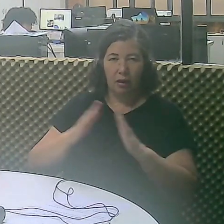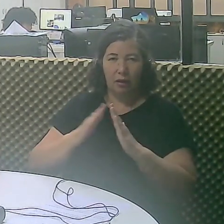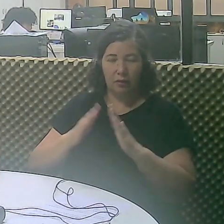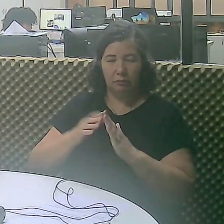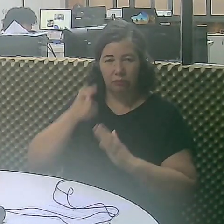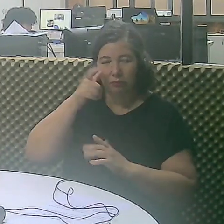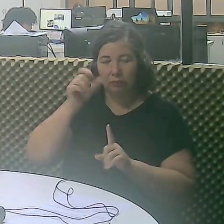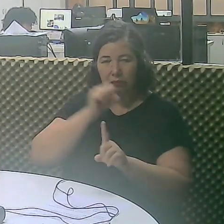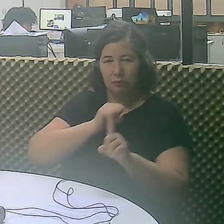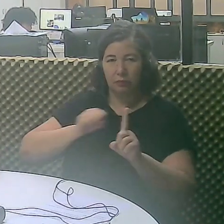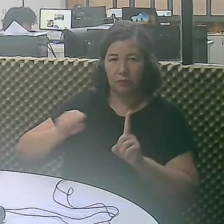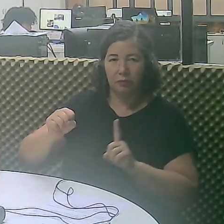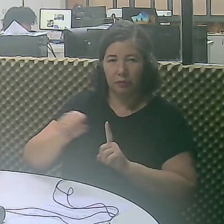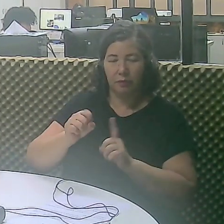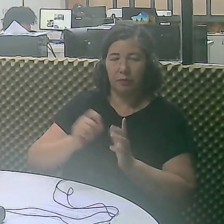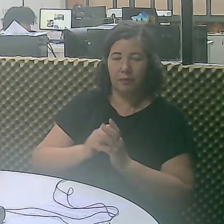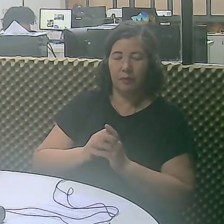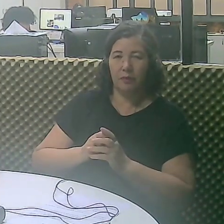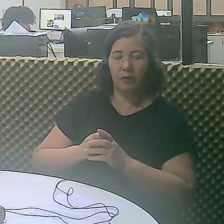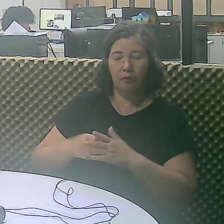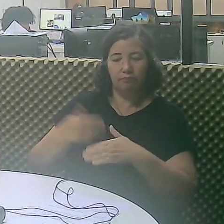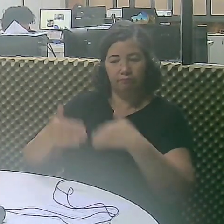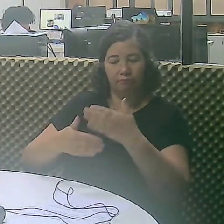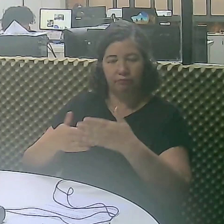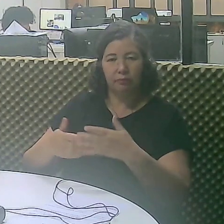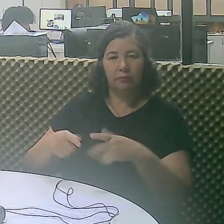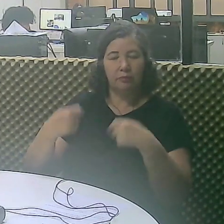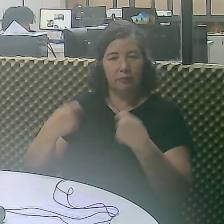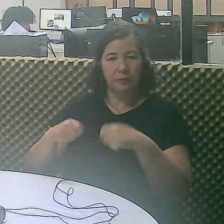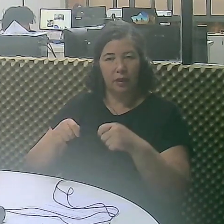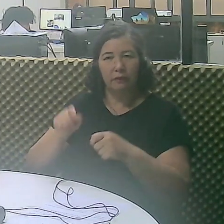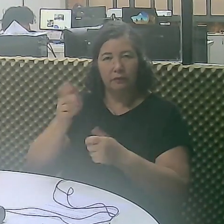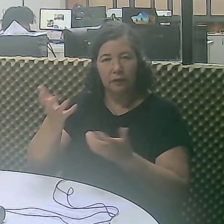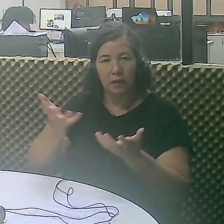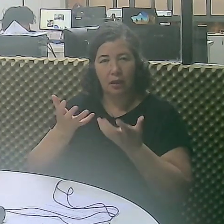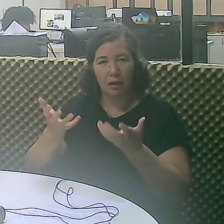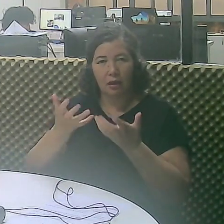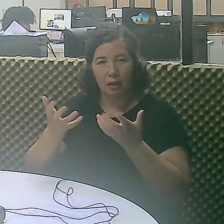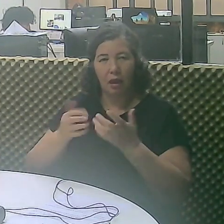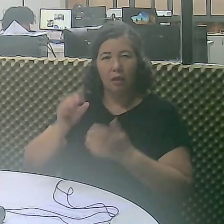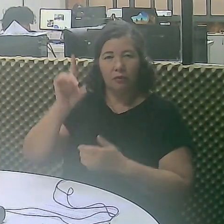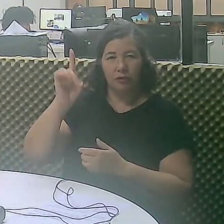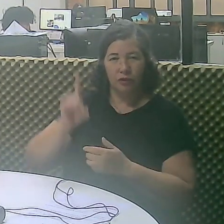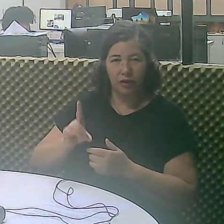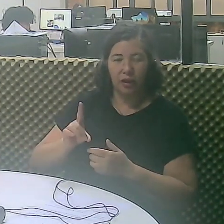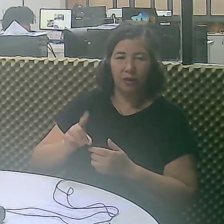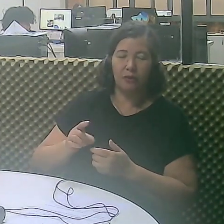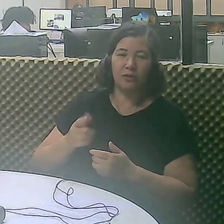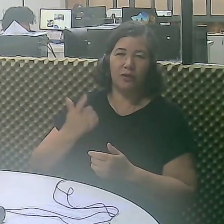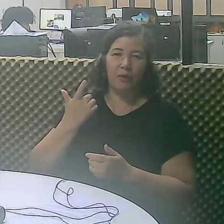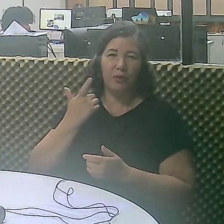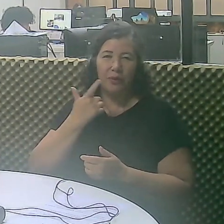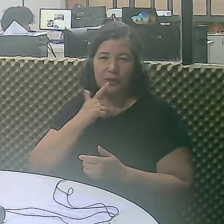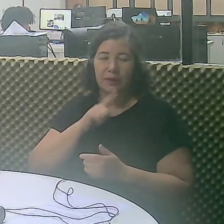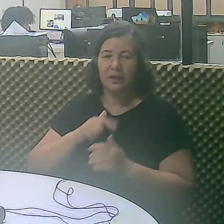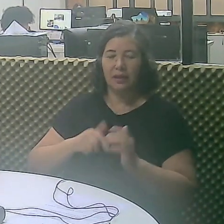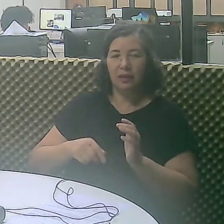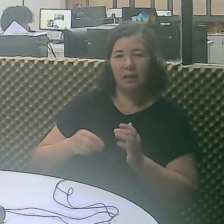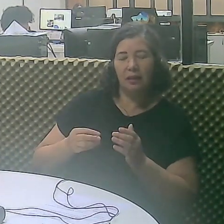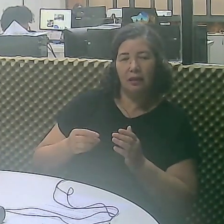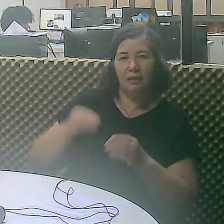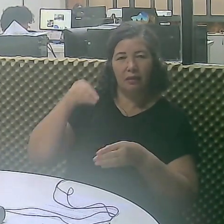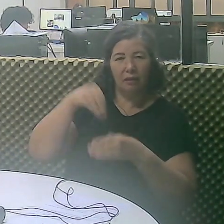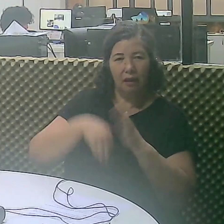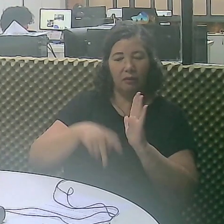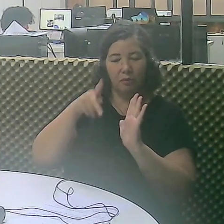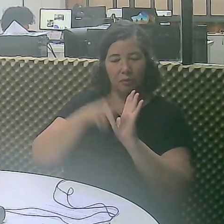social. O procedimento é necessário para quem deseja seguir pleiteando o direito de se tornar beneficiário de programas habitacionais